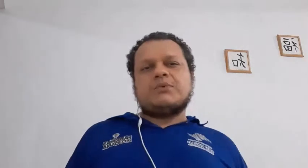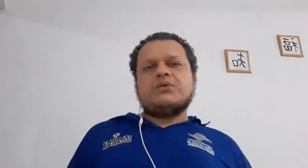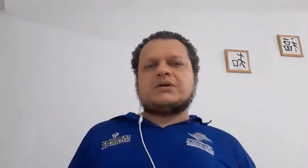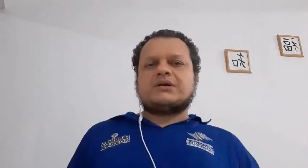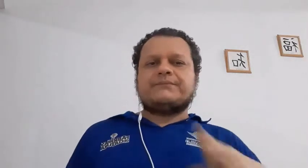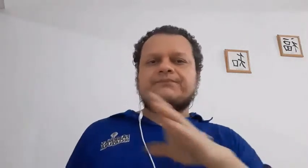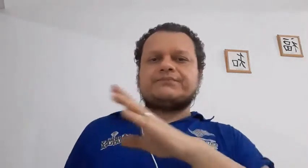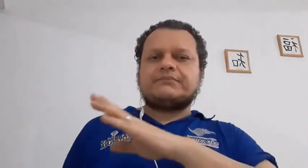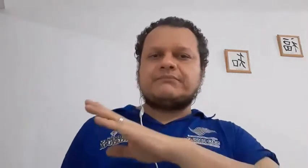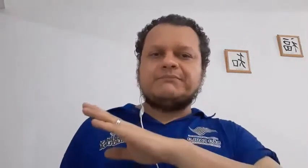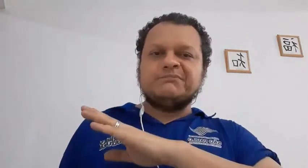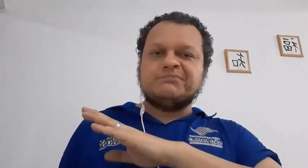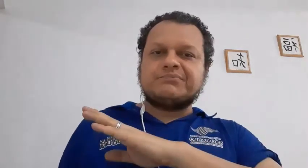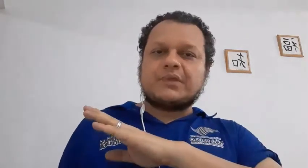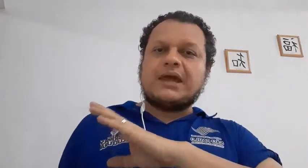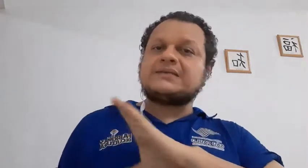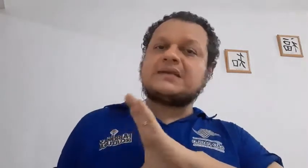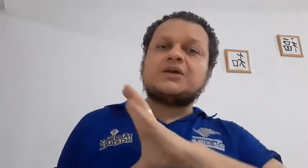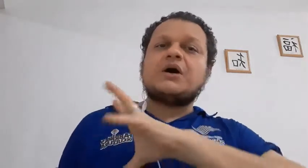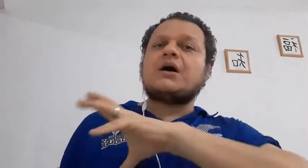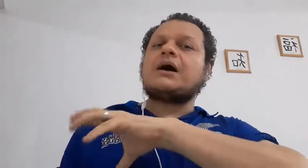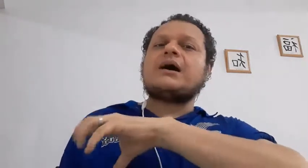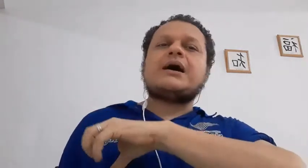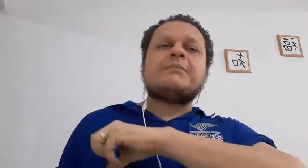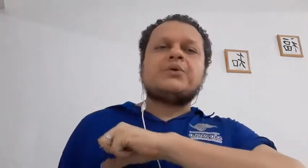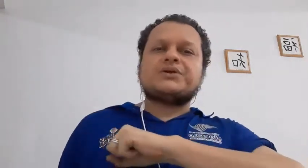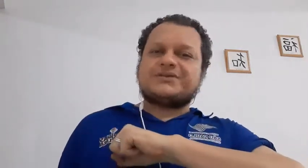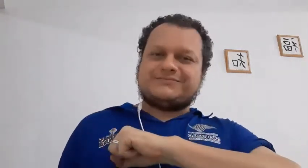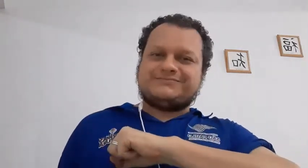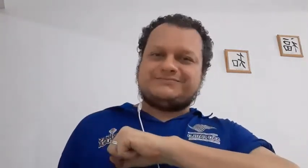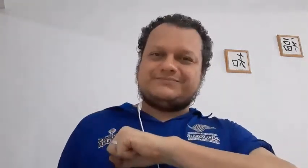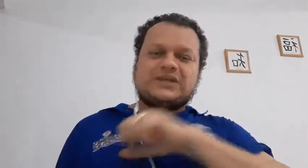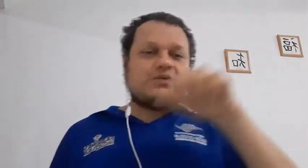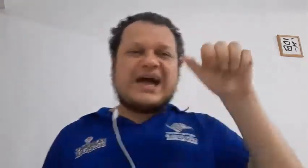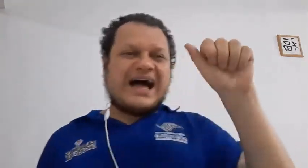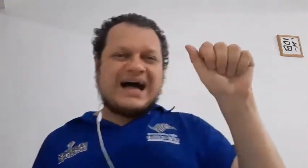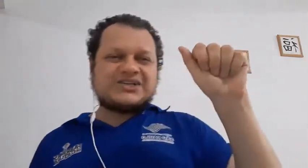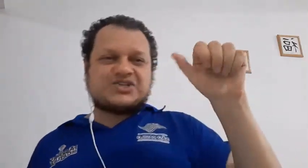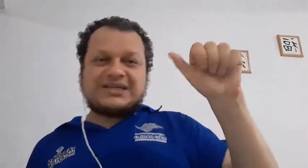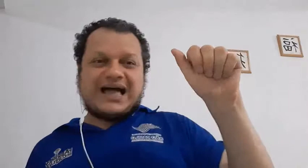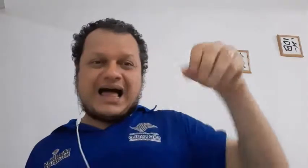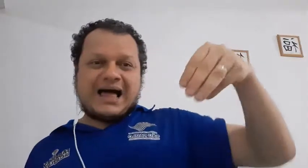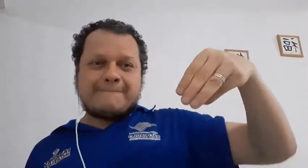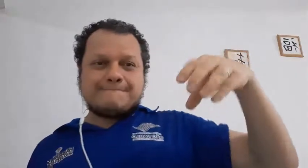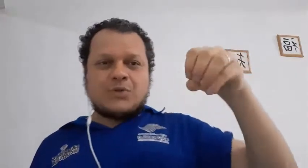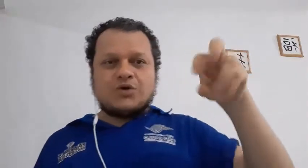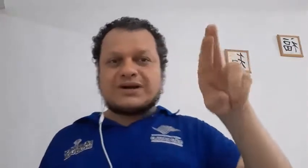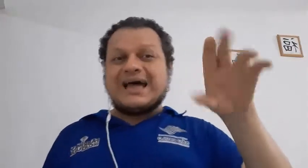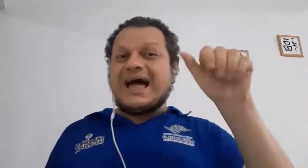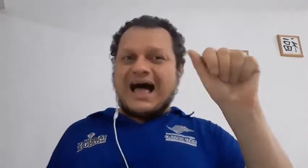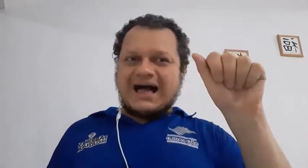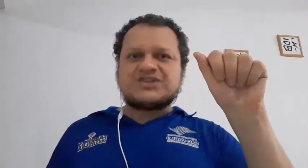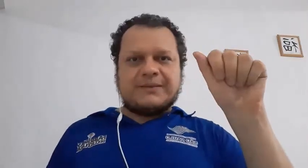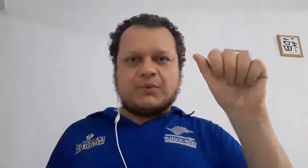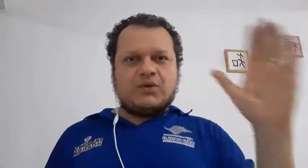amor é esse aqui, ó, amor. Então não é A de amor. A de amor é